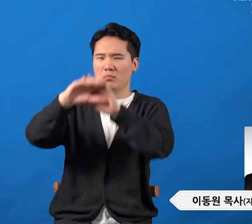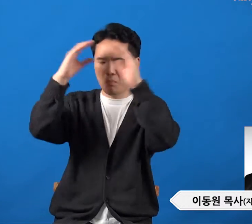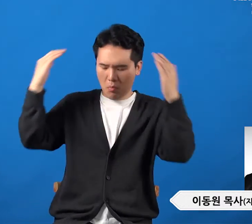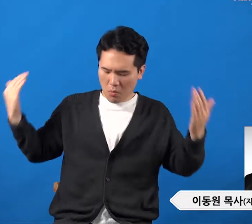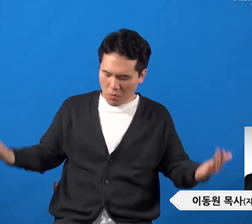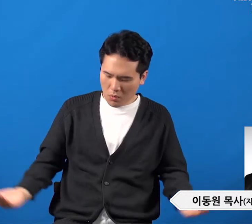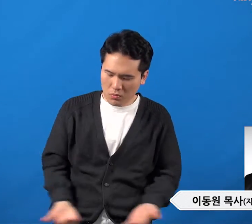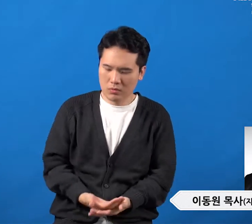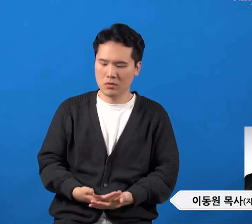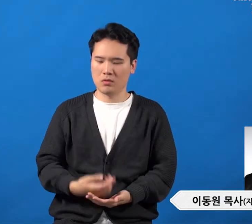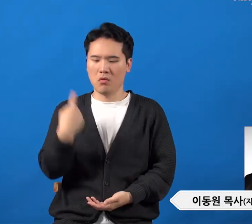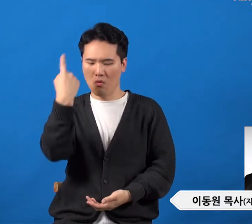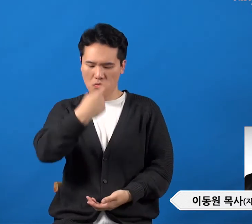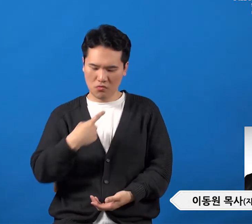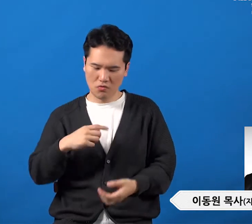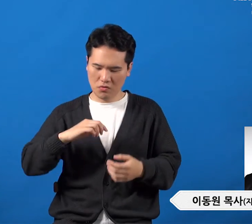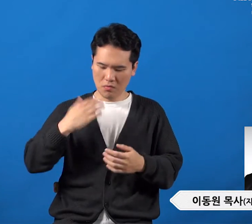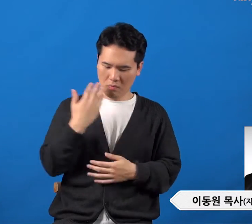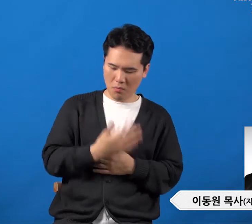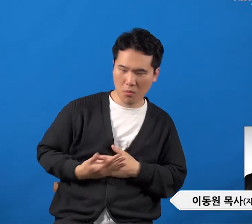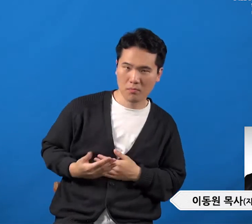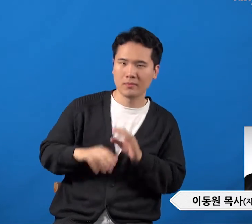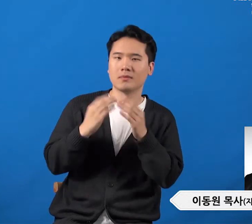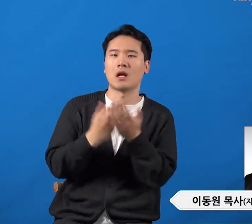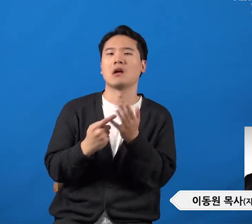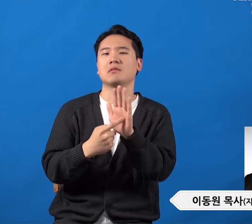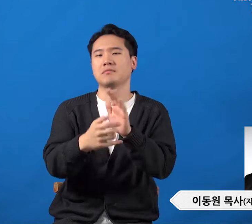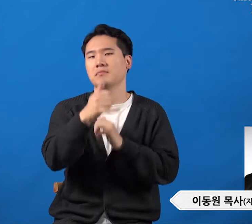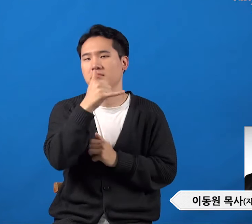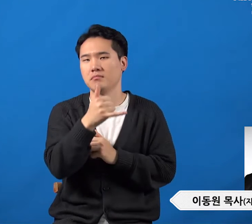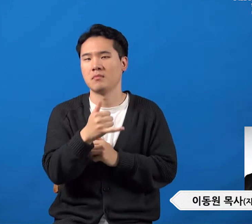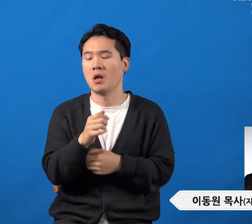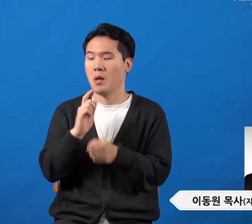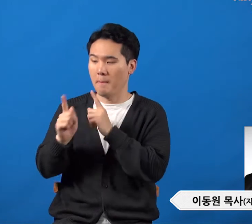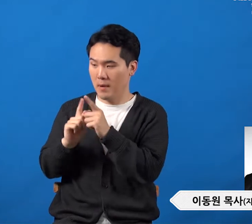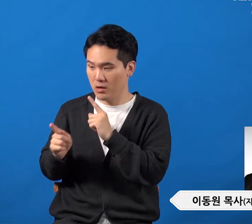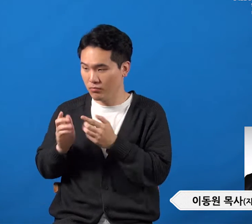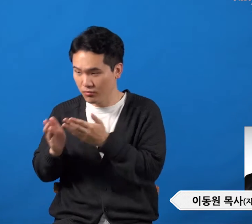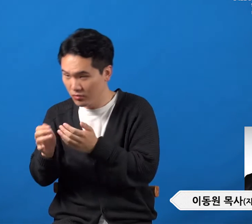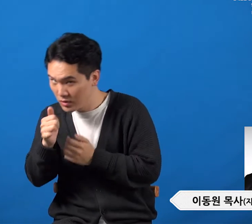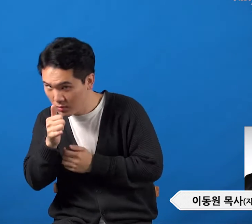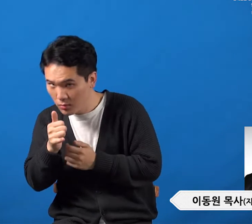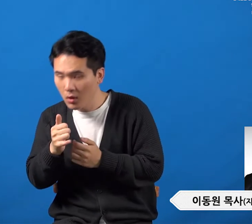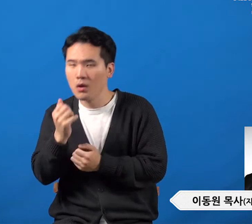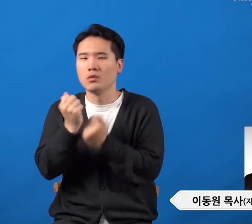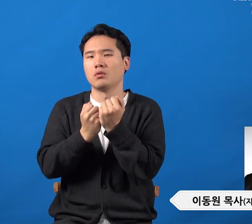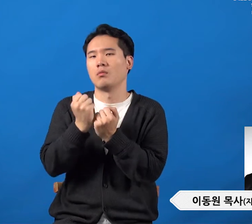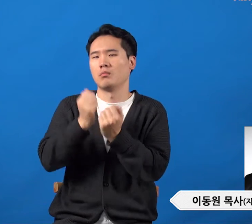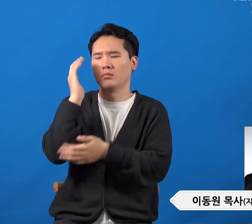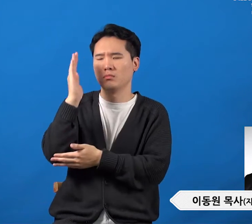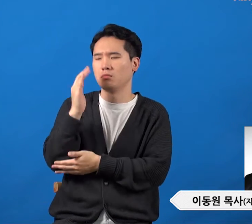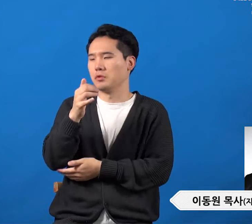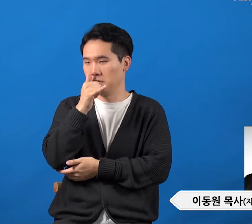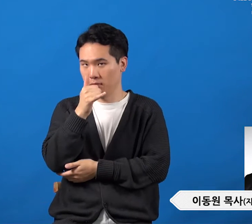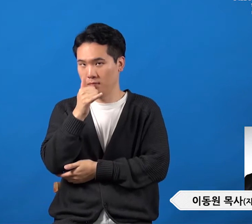다 드러납니다. 예수님이 말씀도 하시고 설교도 하시고 직접적으로 예수님을 묘사하고 있어요.